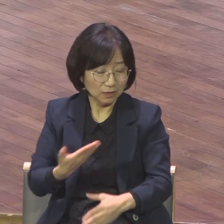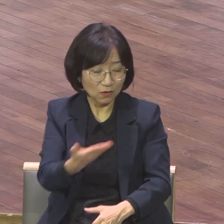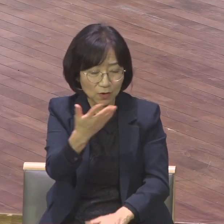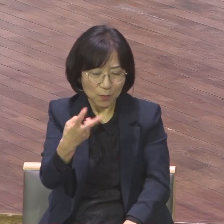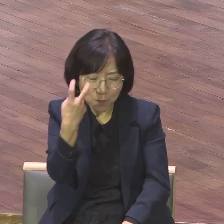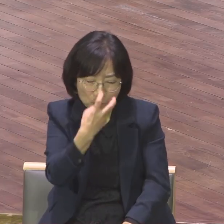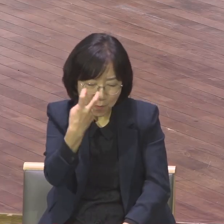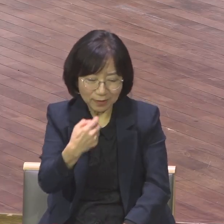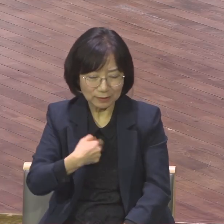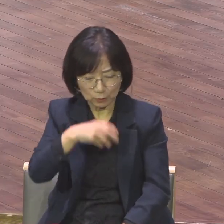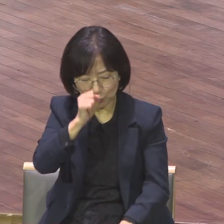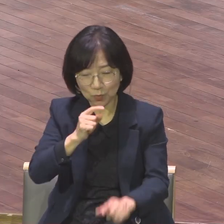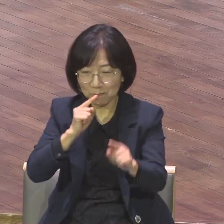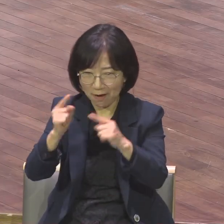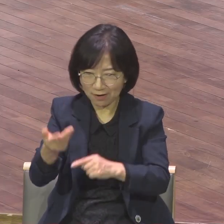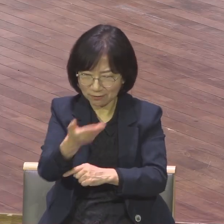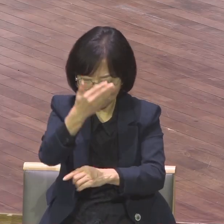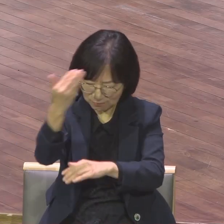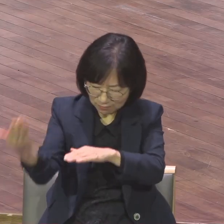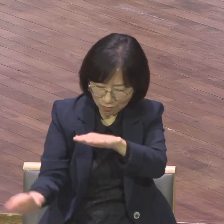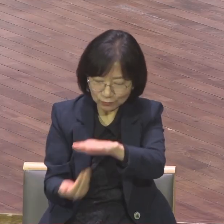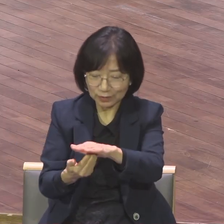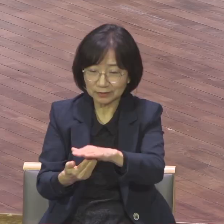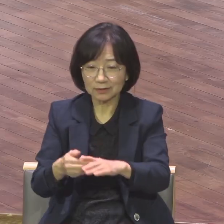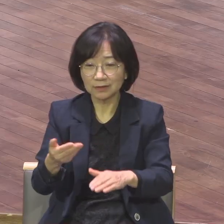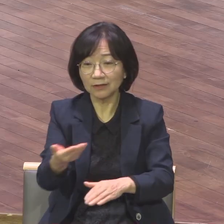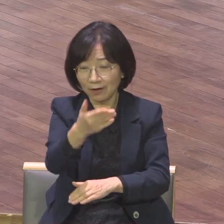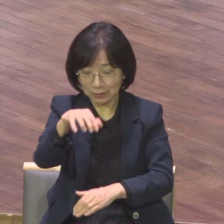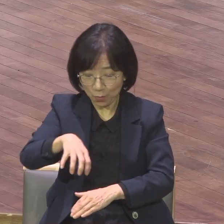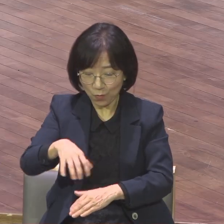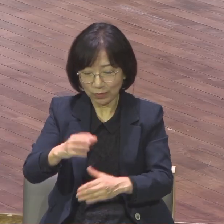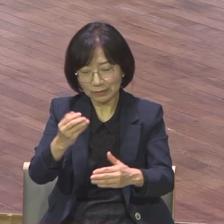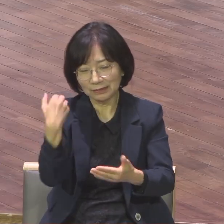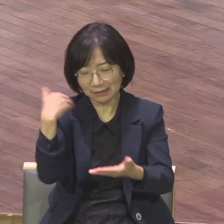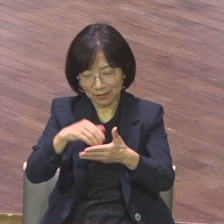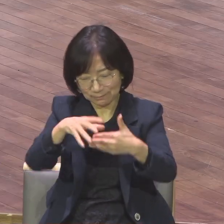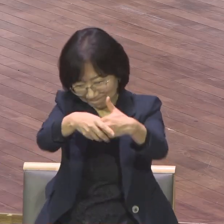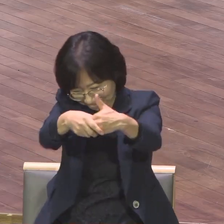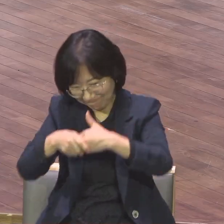말을 너에게 성취하여 너희를 이곳으로 돌아오게 하리라.